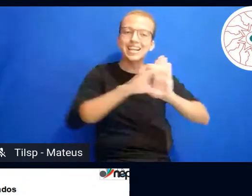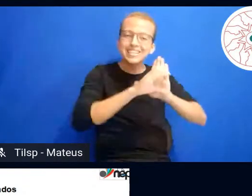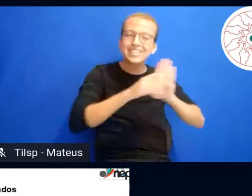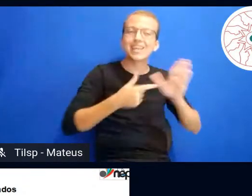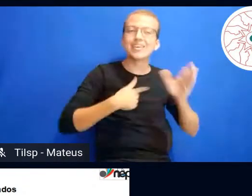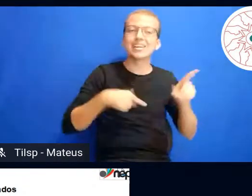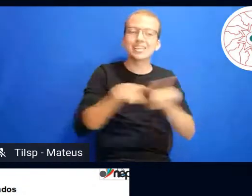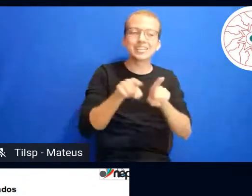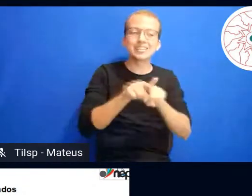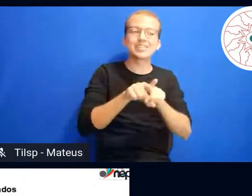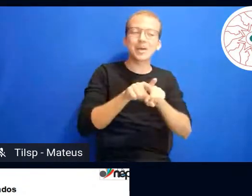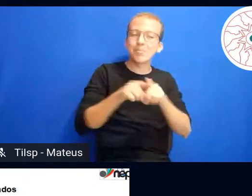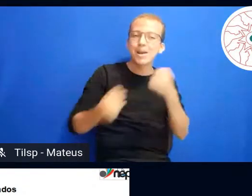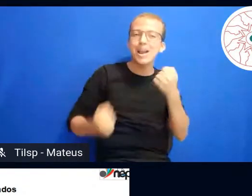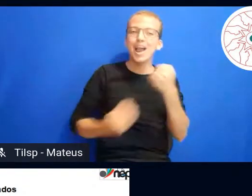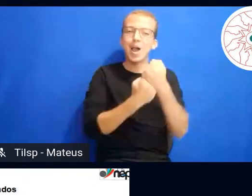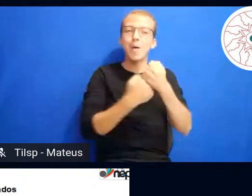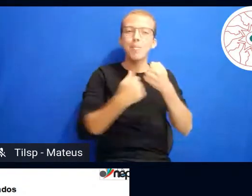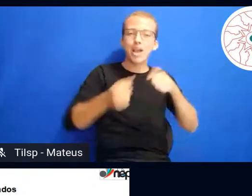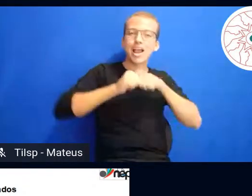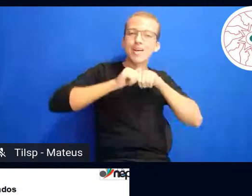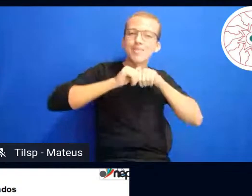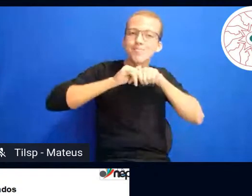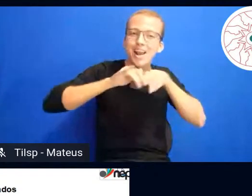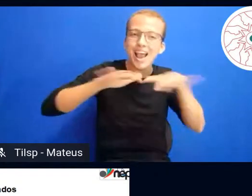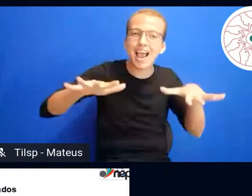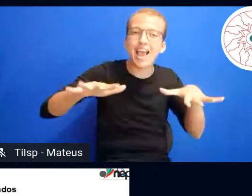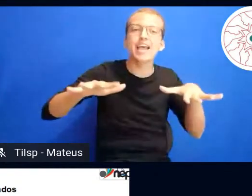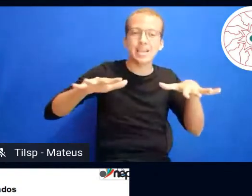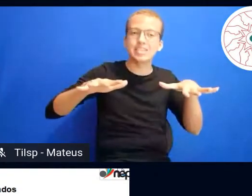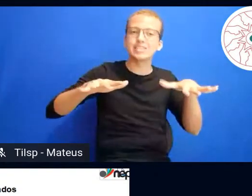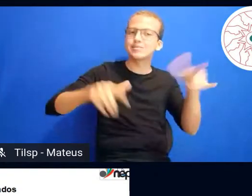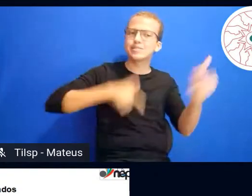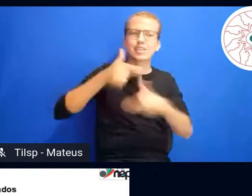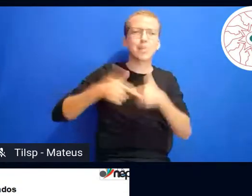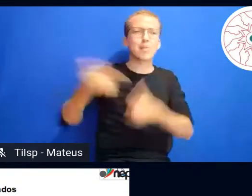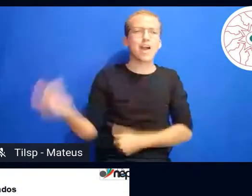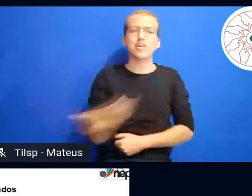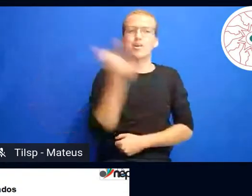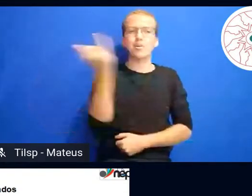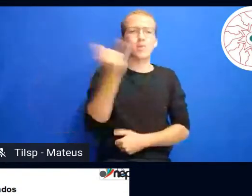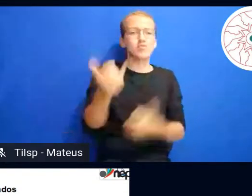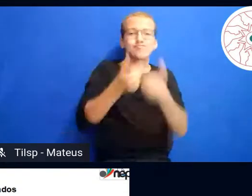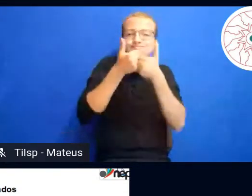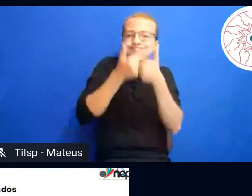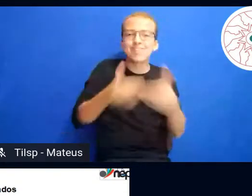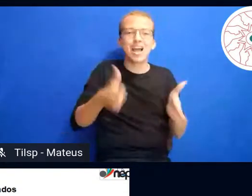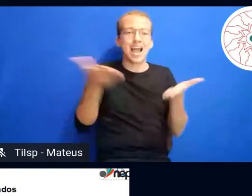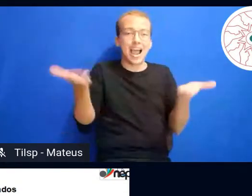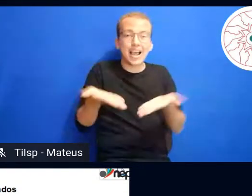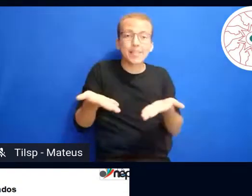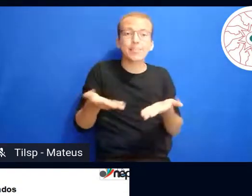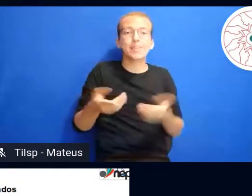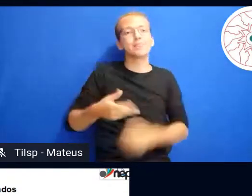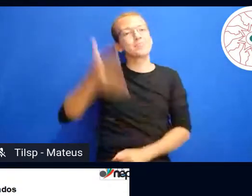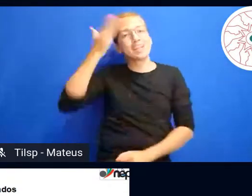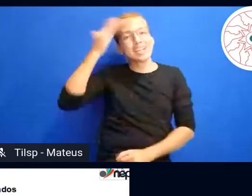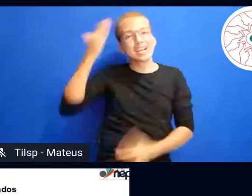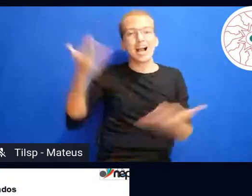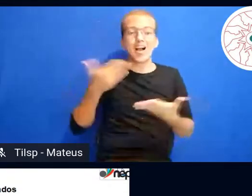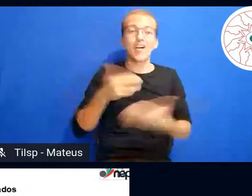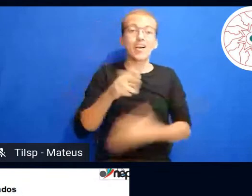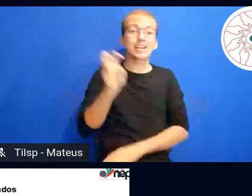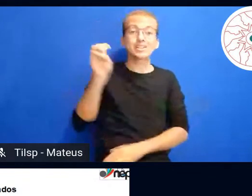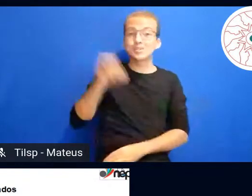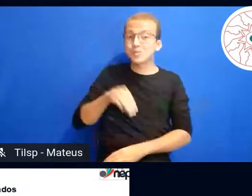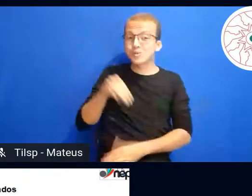contribuir com a difusão dessa obra tão importante que tá sendo lançada aqui. Eh, eu sei que eu tenho 5 minutinhos ainda,